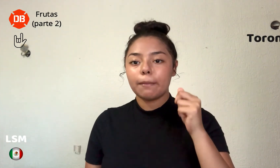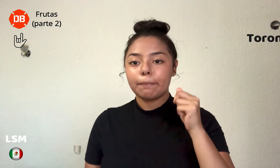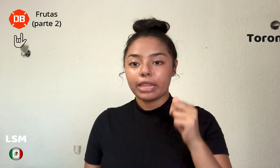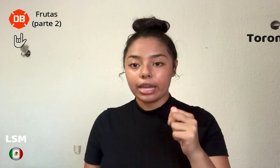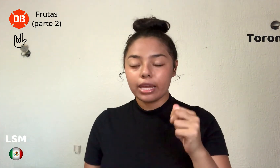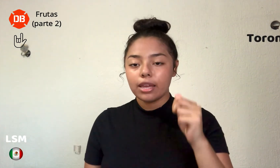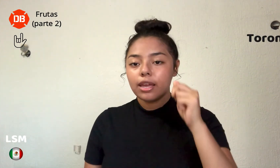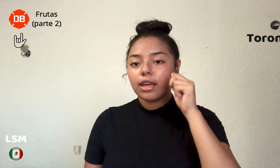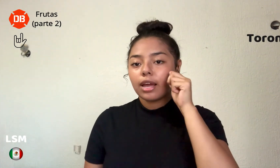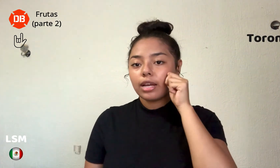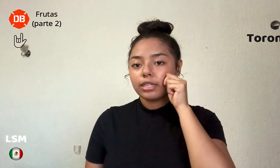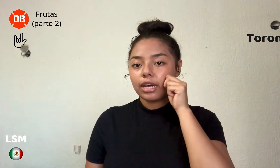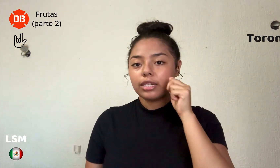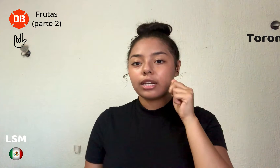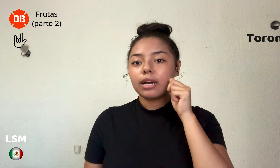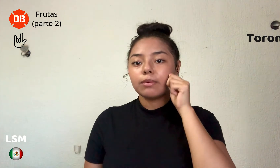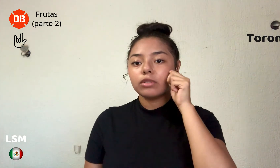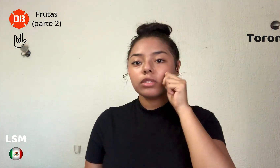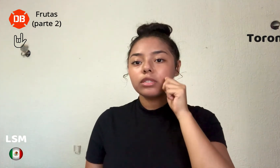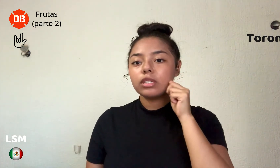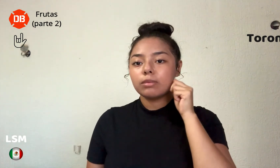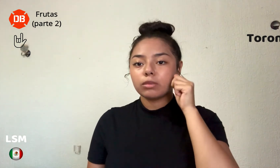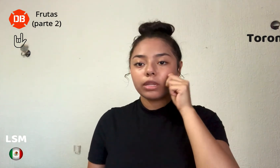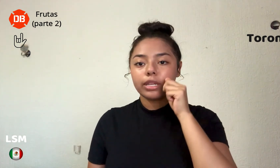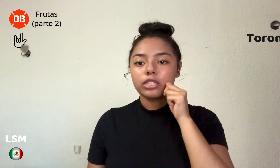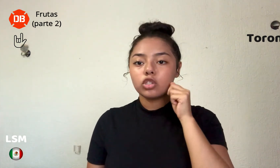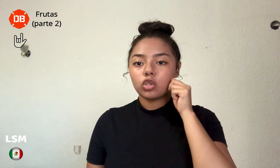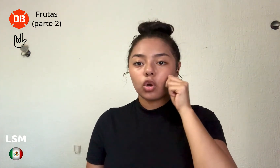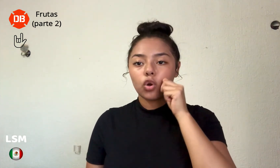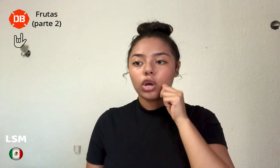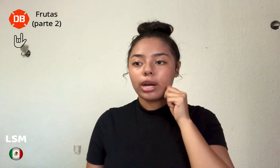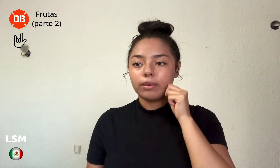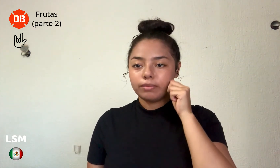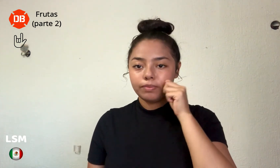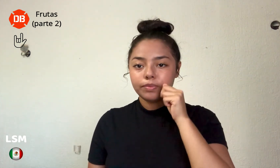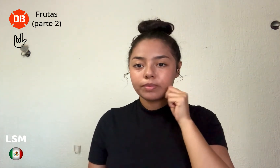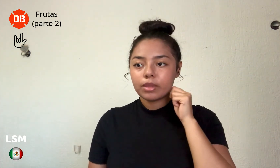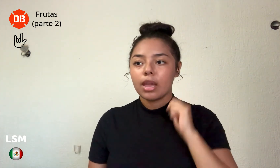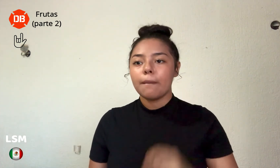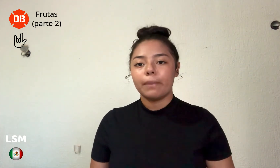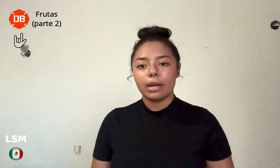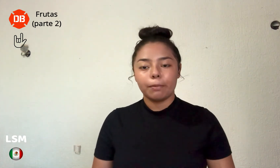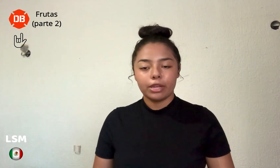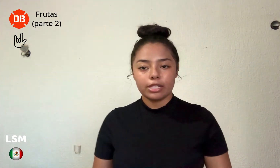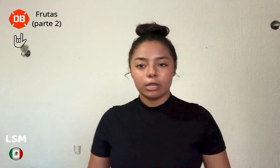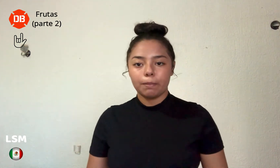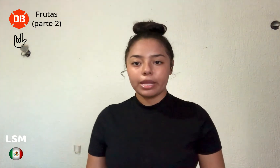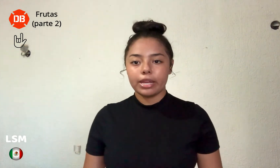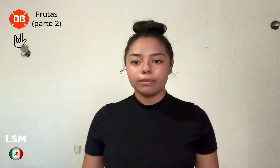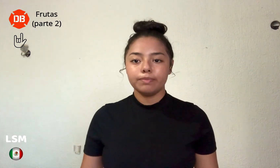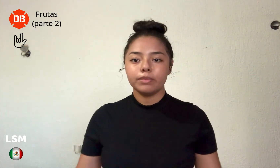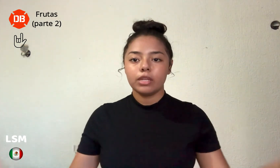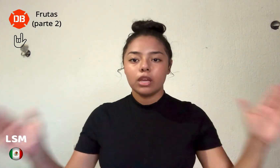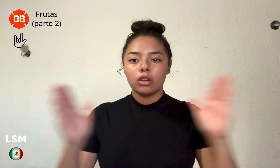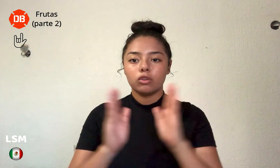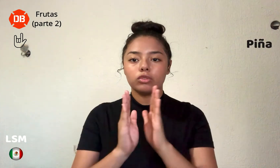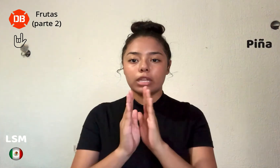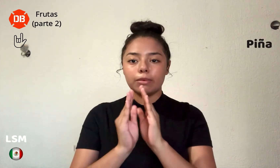T, acercamos y damos vuelta, toronja. Para poder decir piña, juntamos